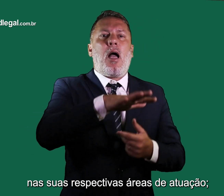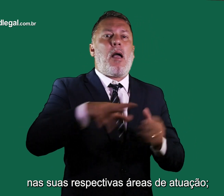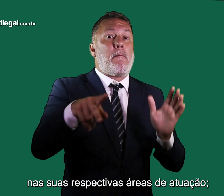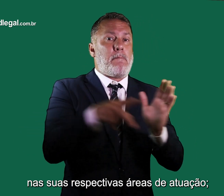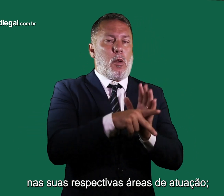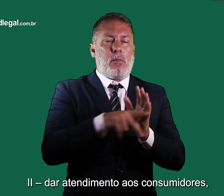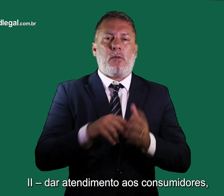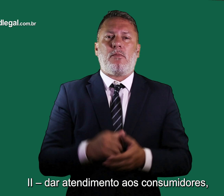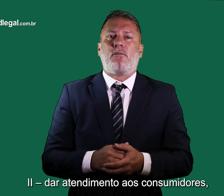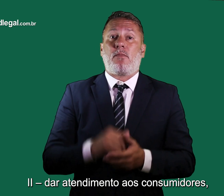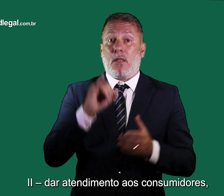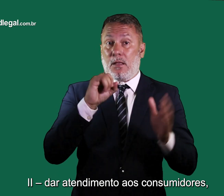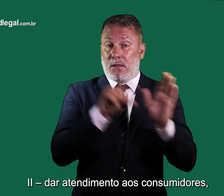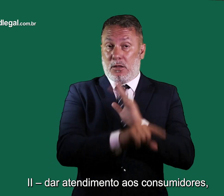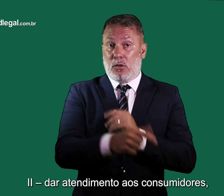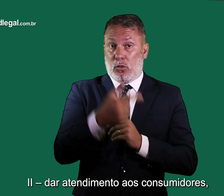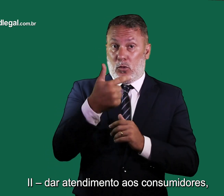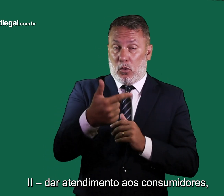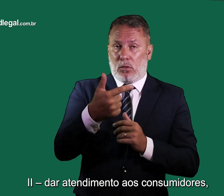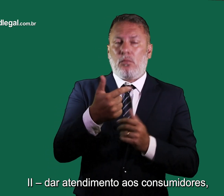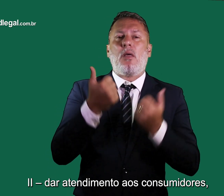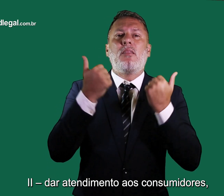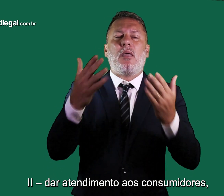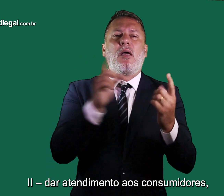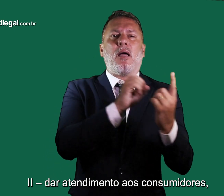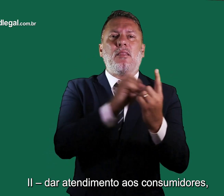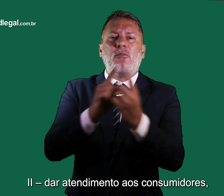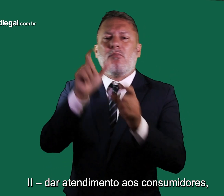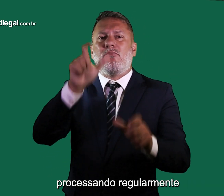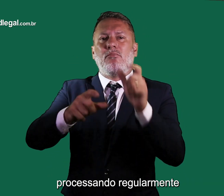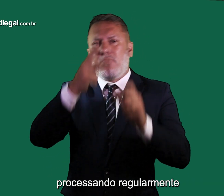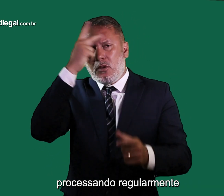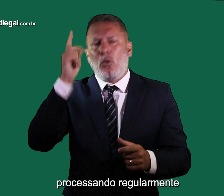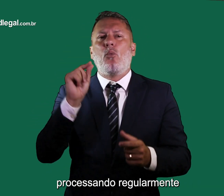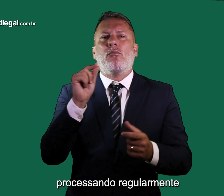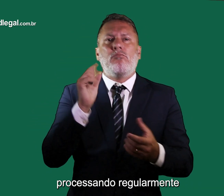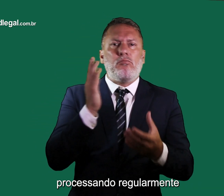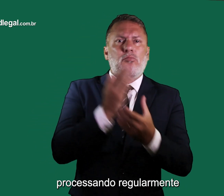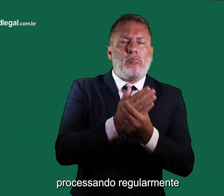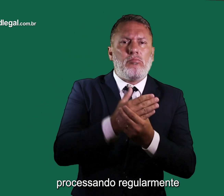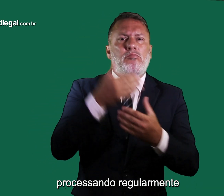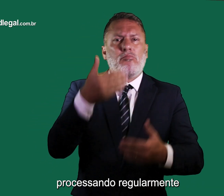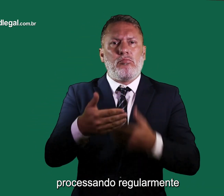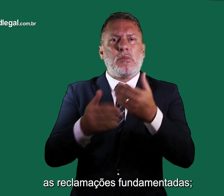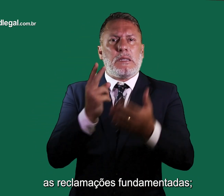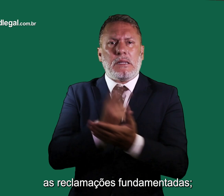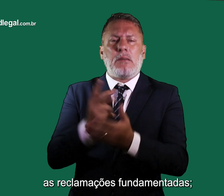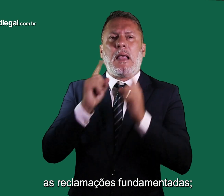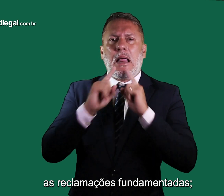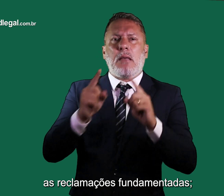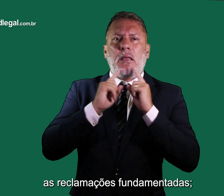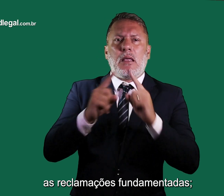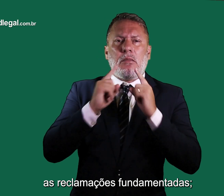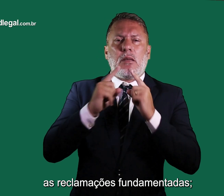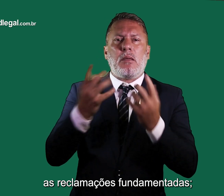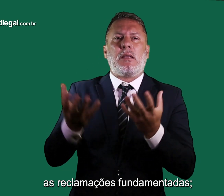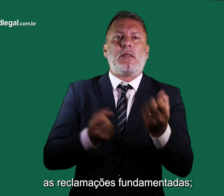atuação. Inciso 2. Dar atendimento aos consumidores, processando regularmente as reclamações